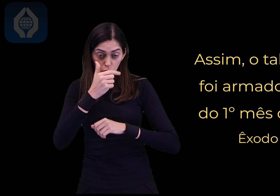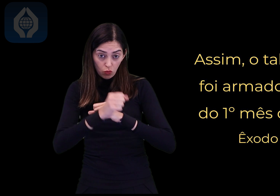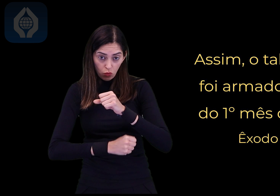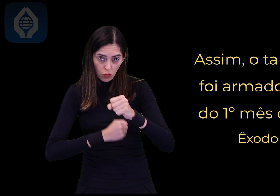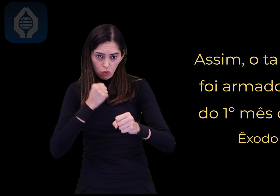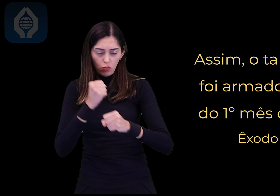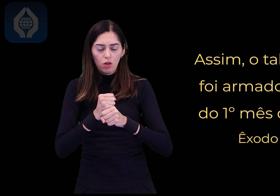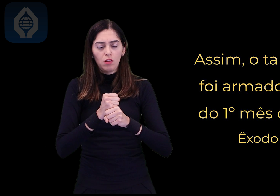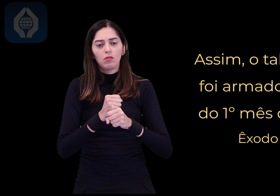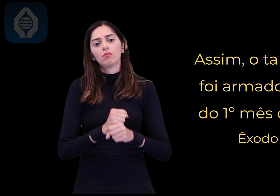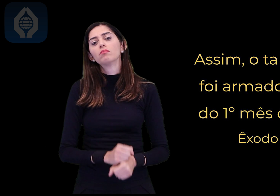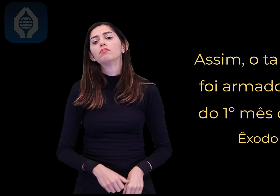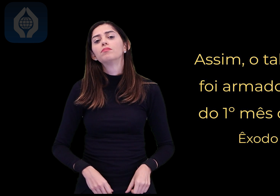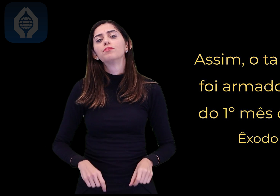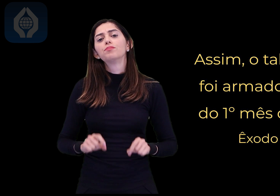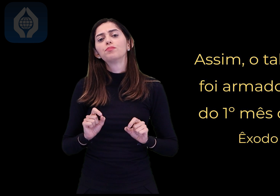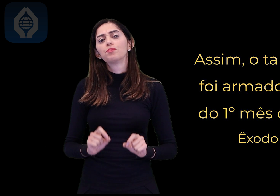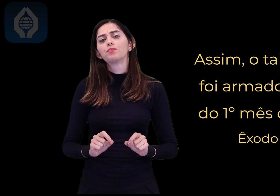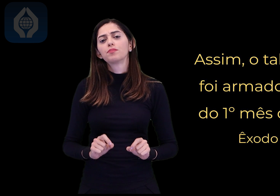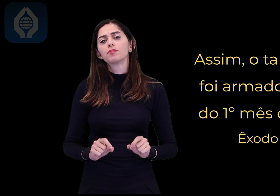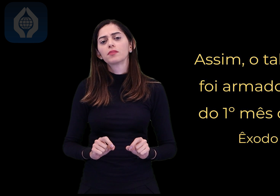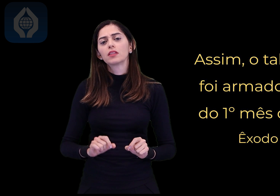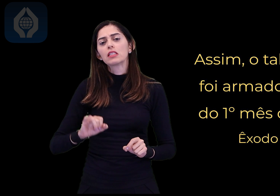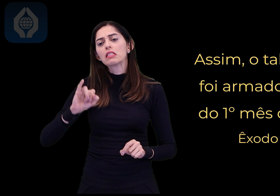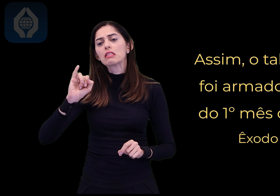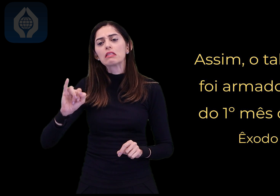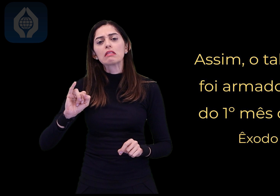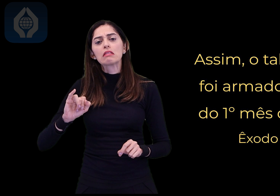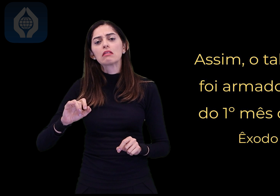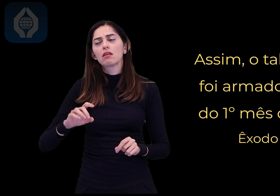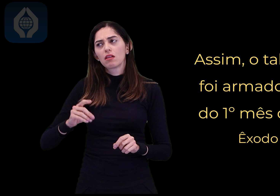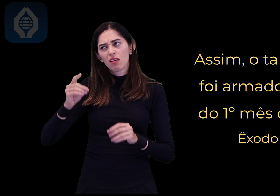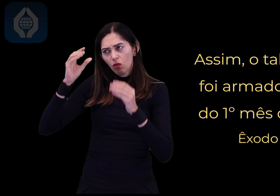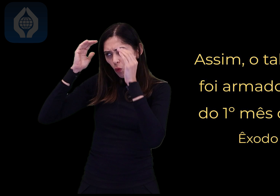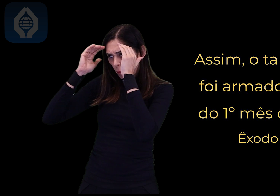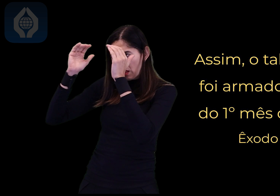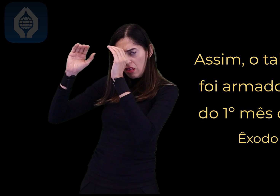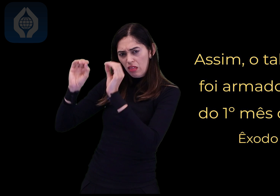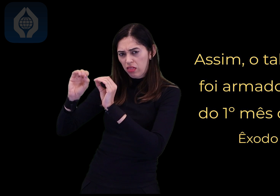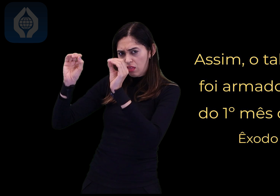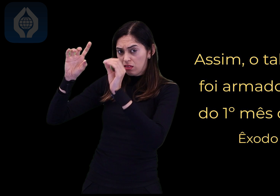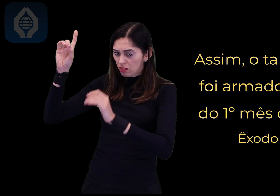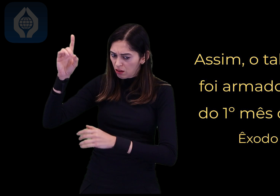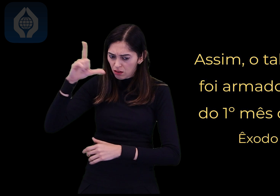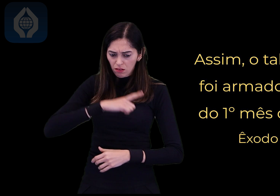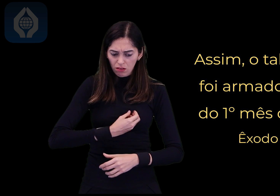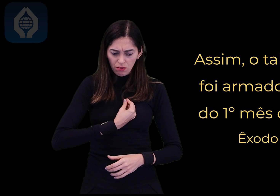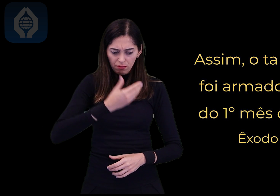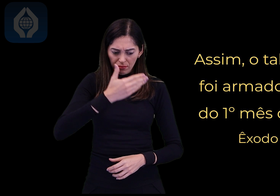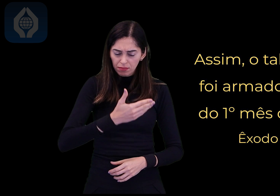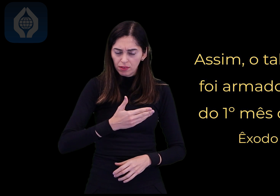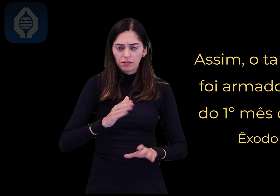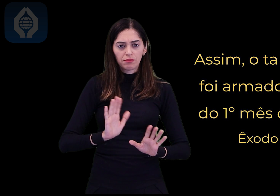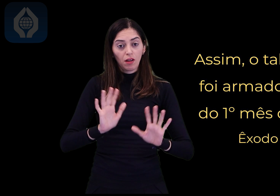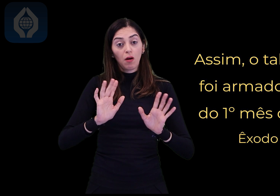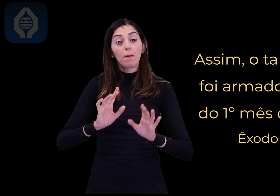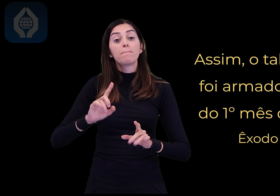lhes disse, ele não teria vindo habitar com eles. Mas porque Moisés e os israelitas fizeram tudo do modo como Deus